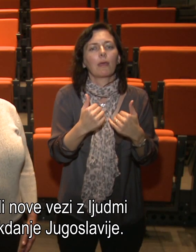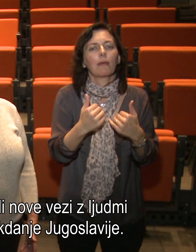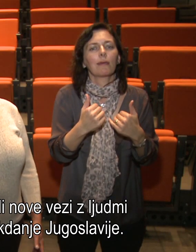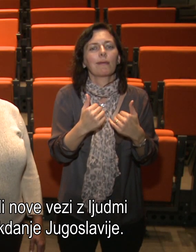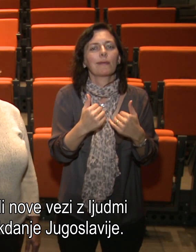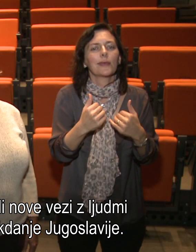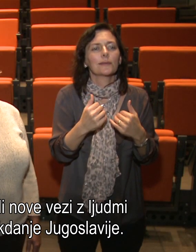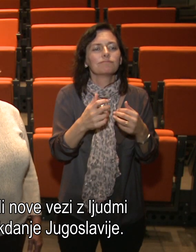vezi